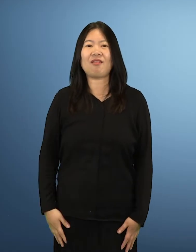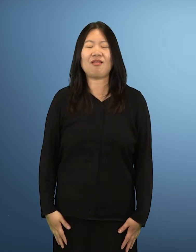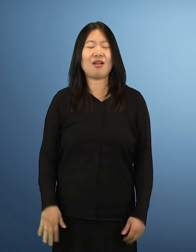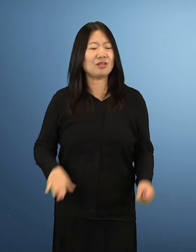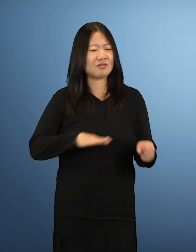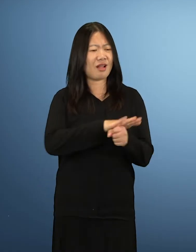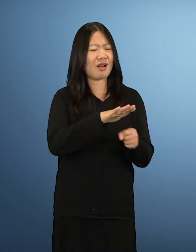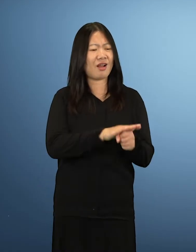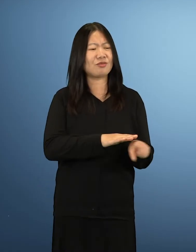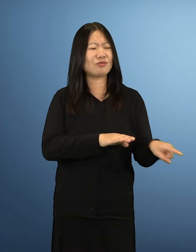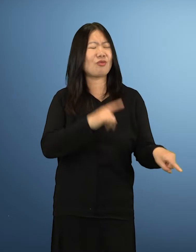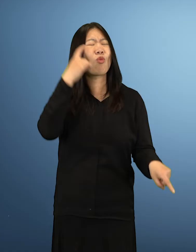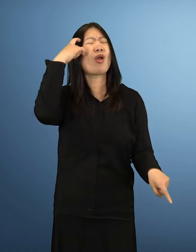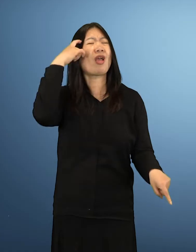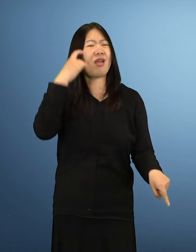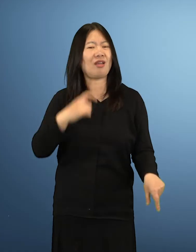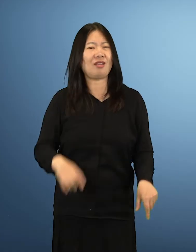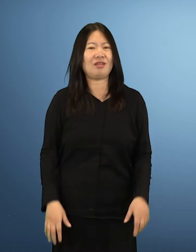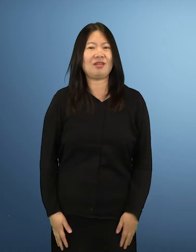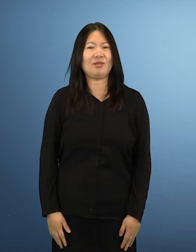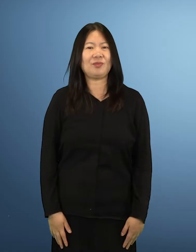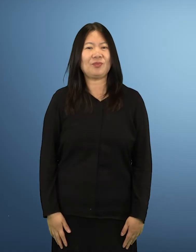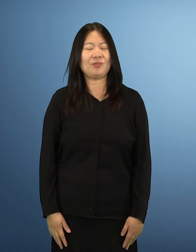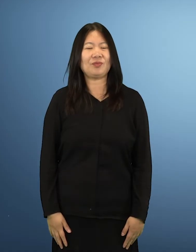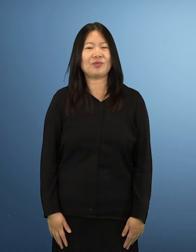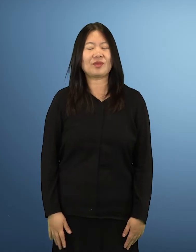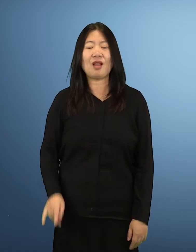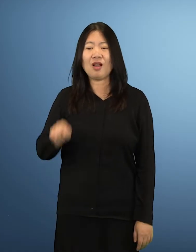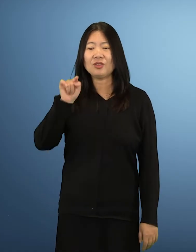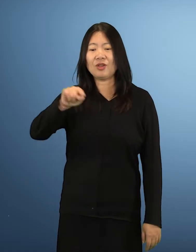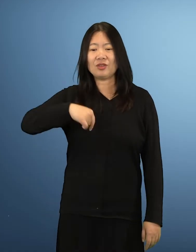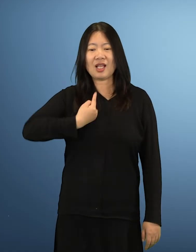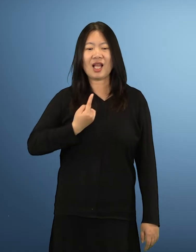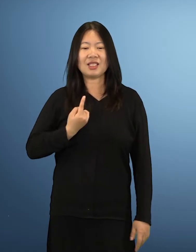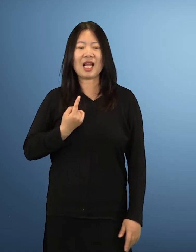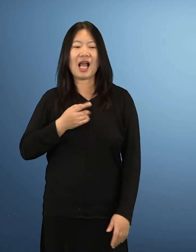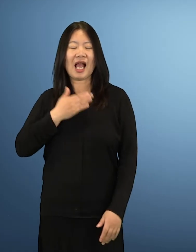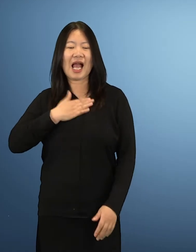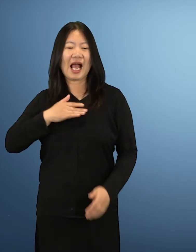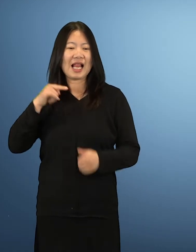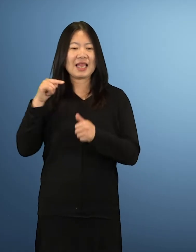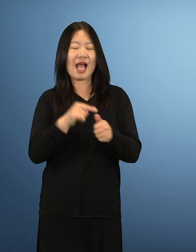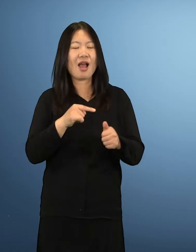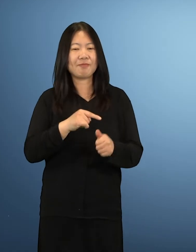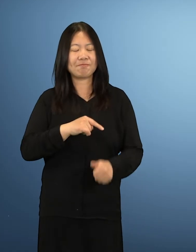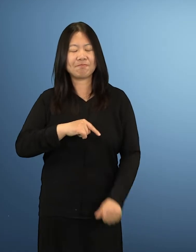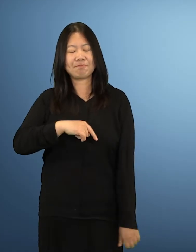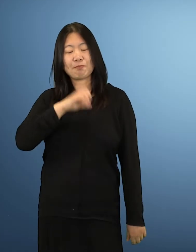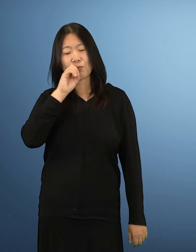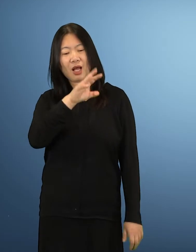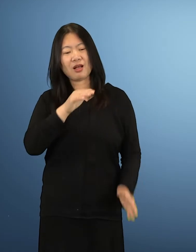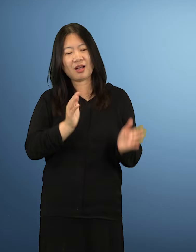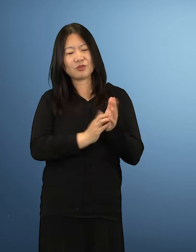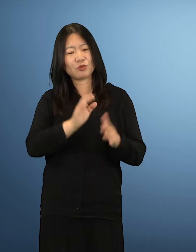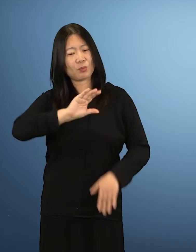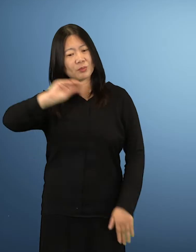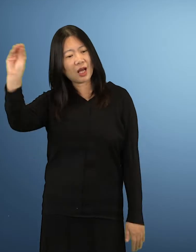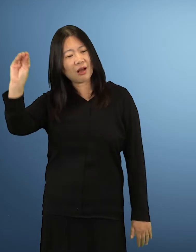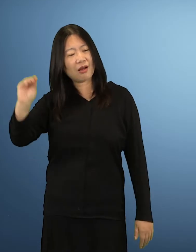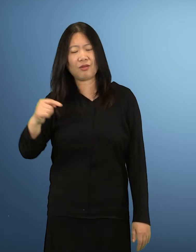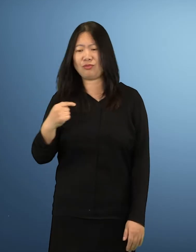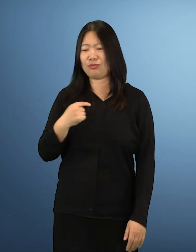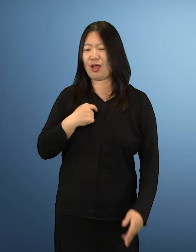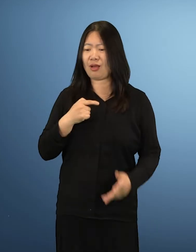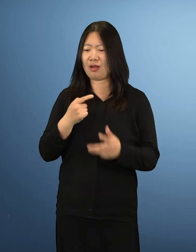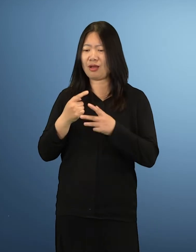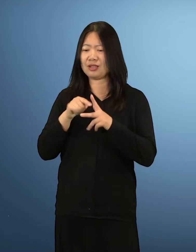사랑은 또 왜 이래? 너 자신을 알라며 툭 내뱉고 간 말을 내가 어찌